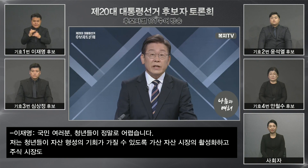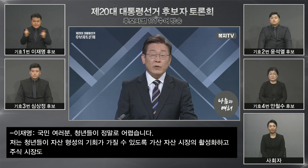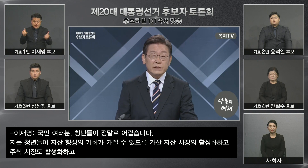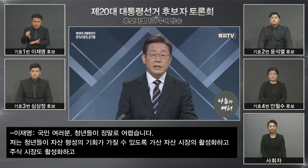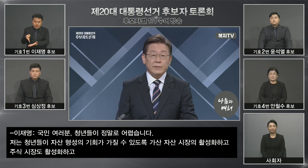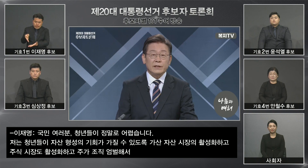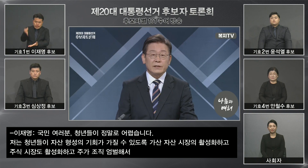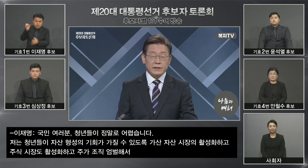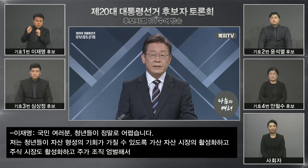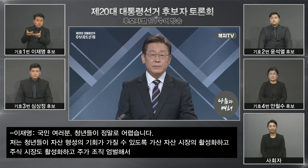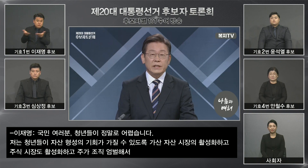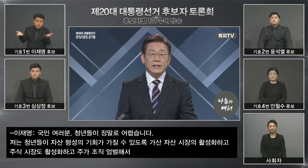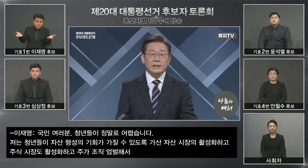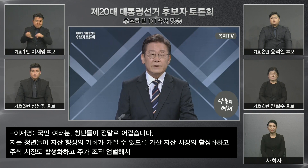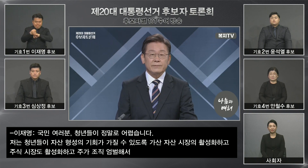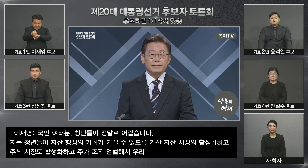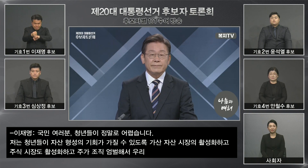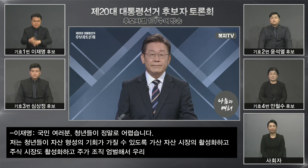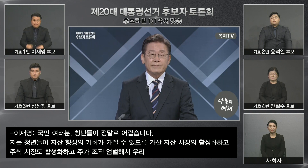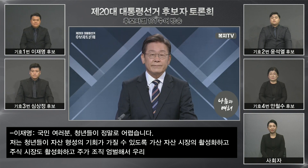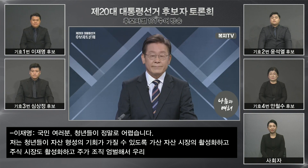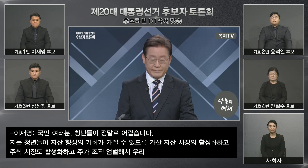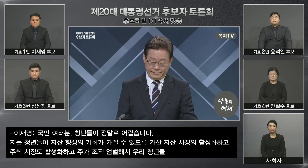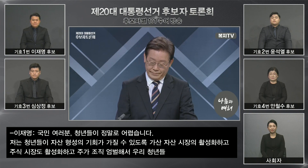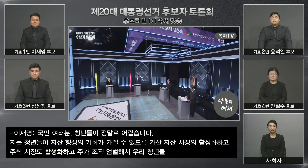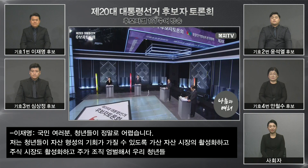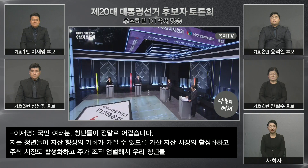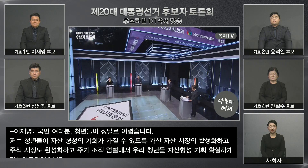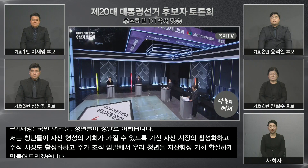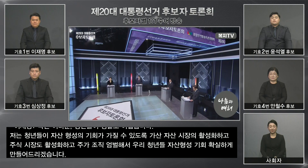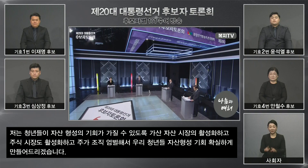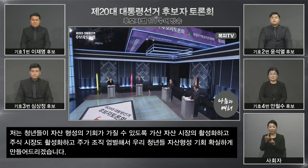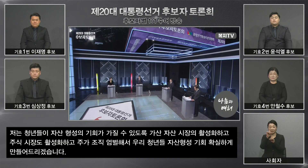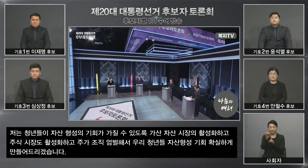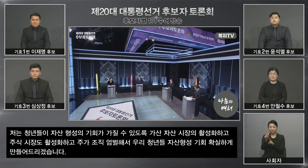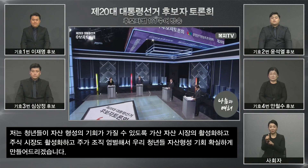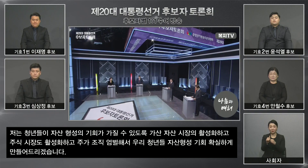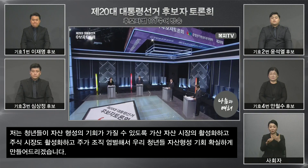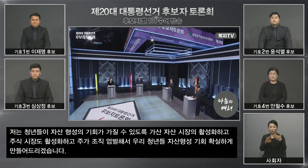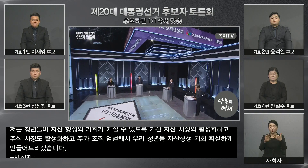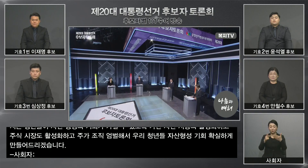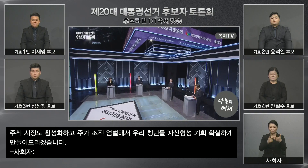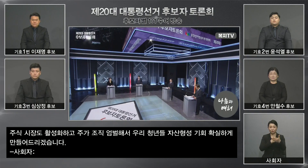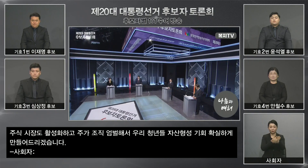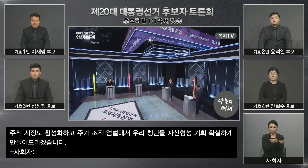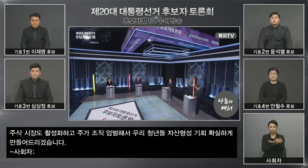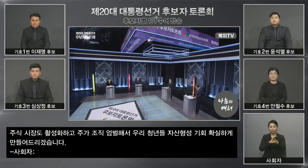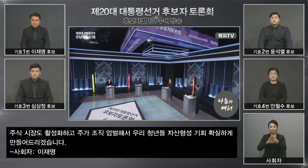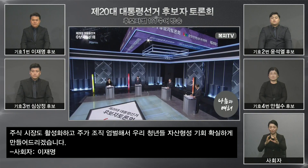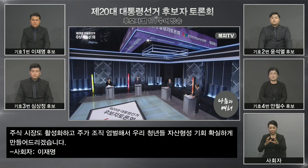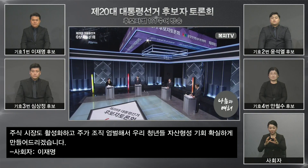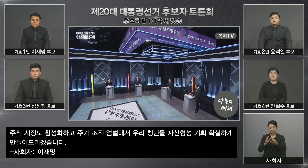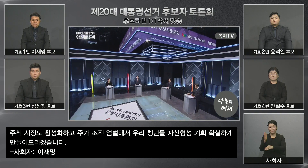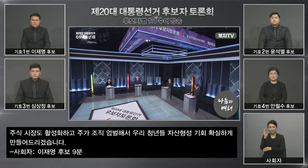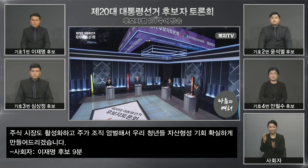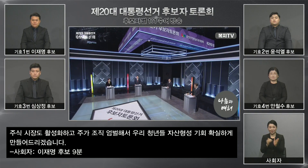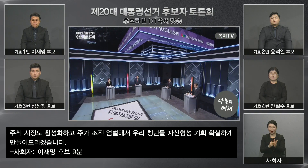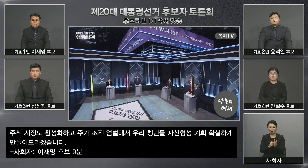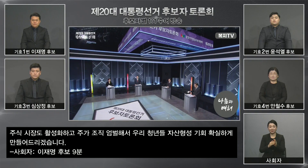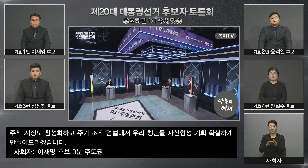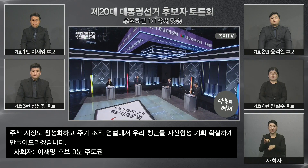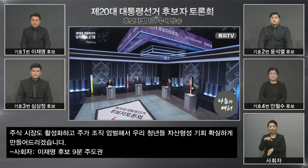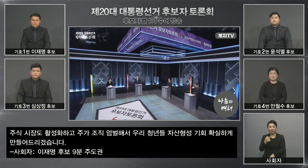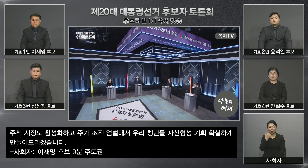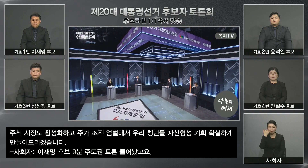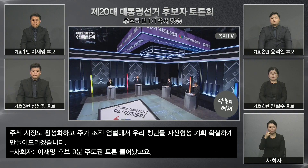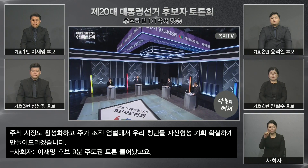형성 기회 확실하게 만들어드리겠습니다. 네, 이재명 후보의 9분간의 주도권 토론 들어봤고요. 이어서